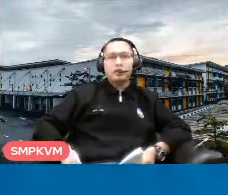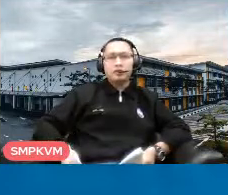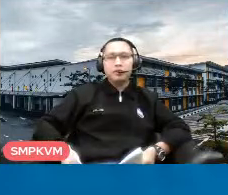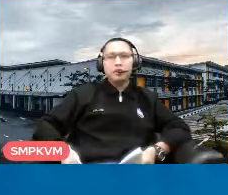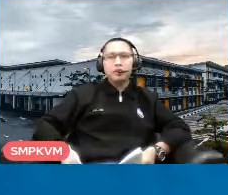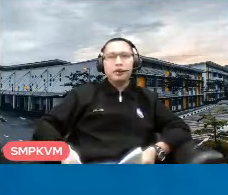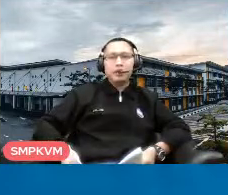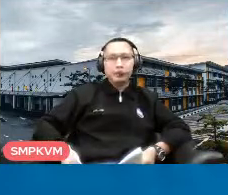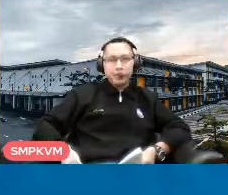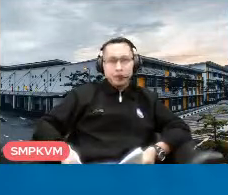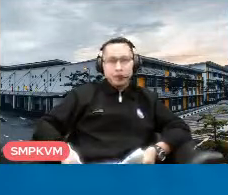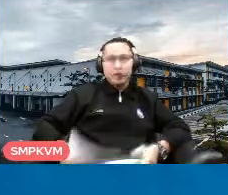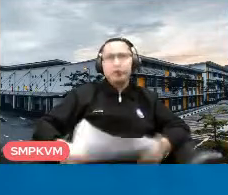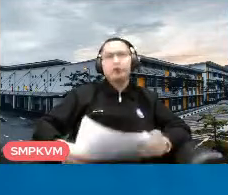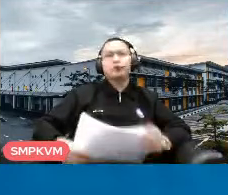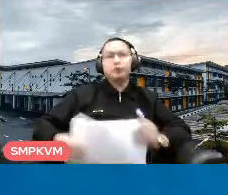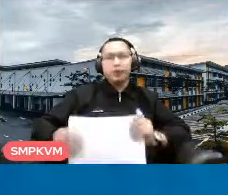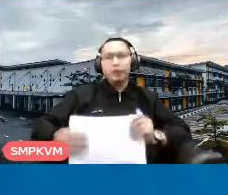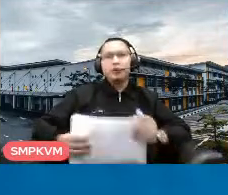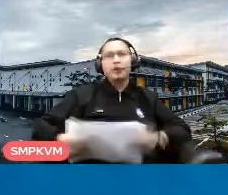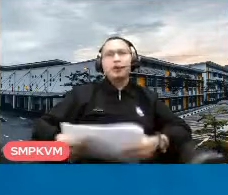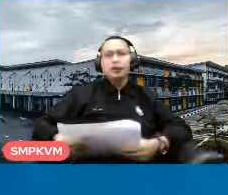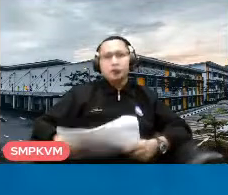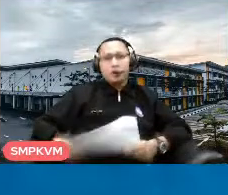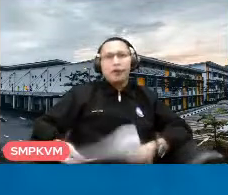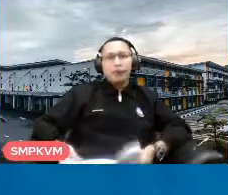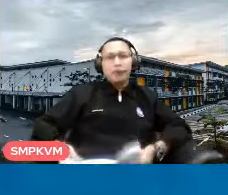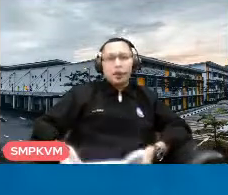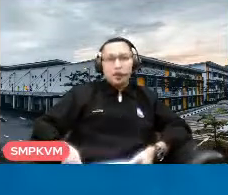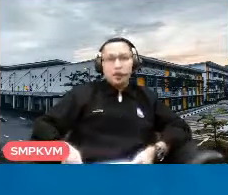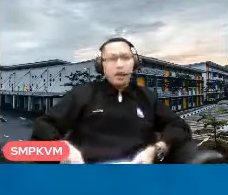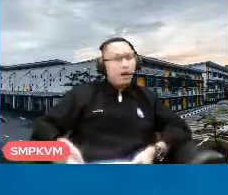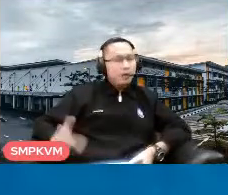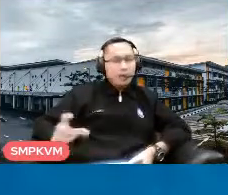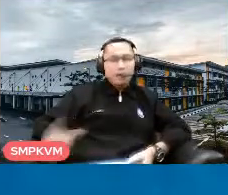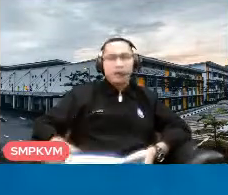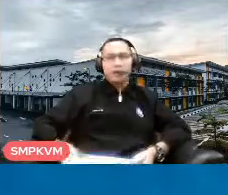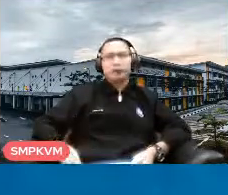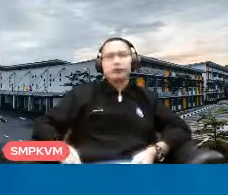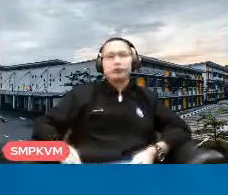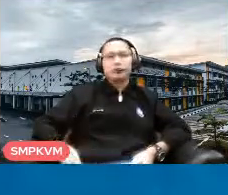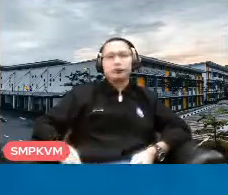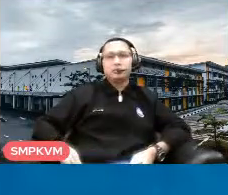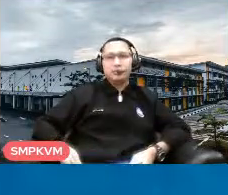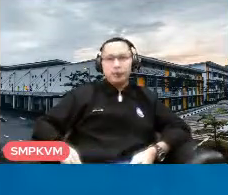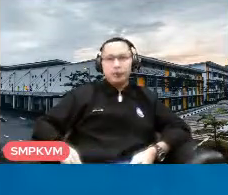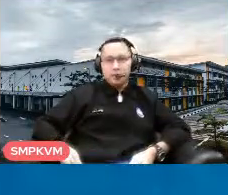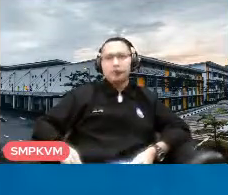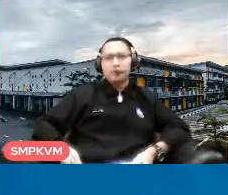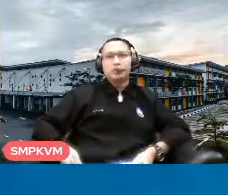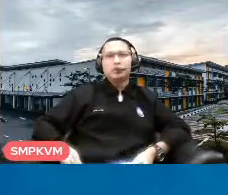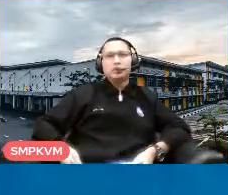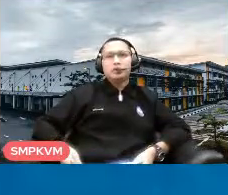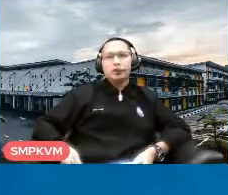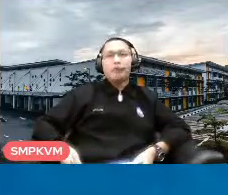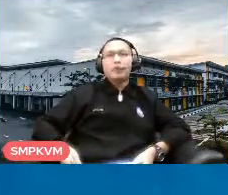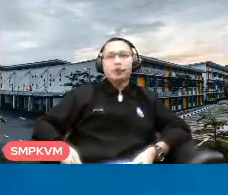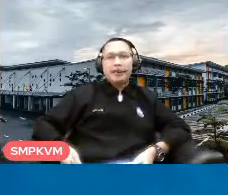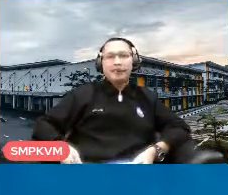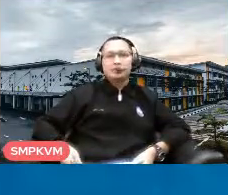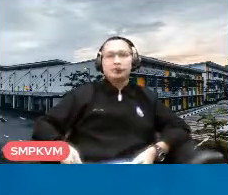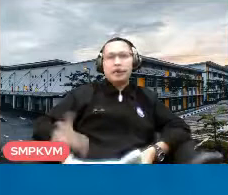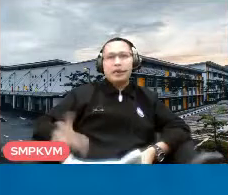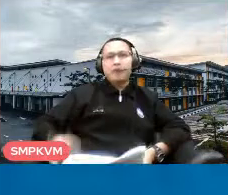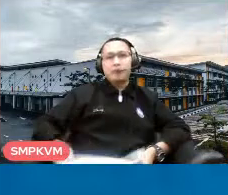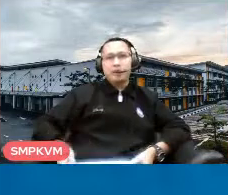nih AC kuning dalam menjadi guru sekle seorang yang baik amat baik ramah tetapi